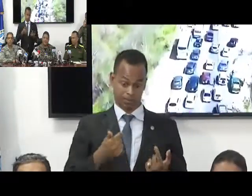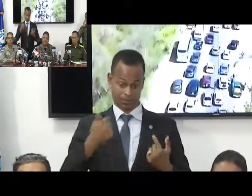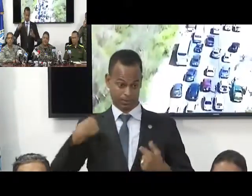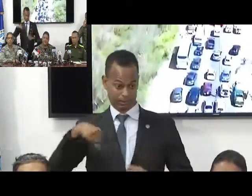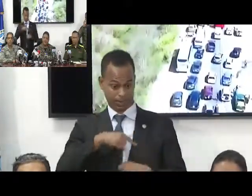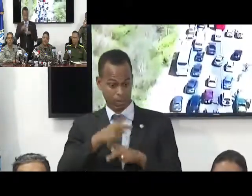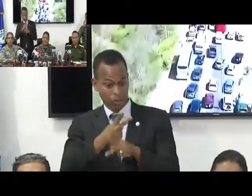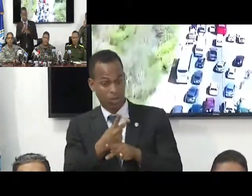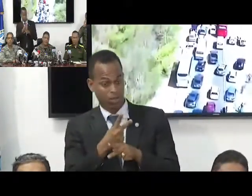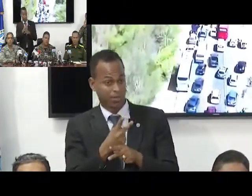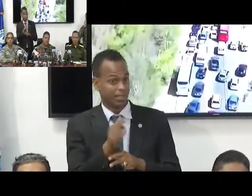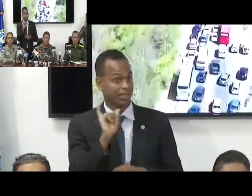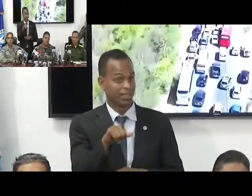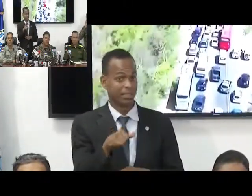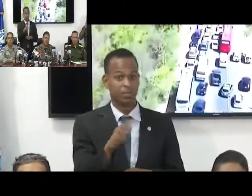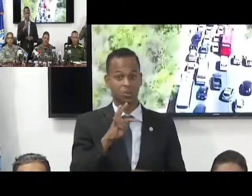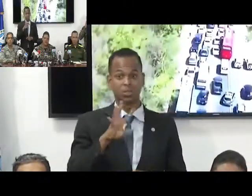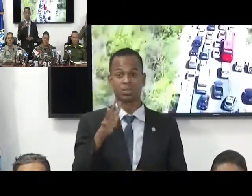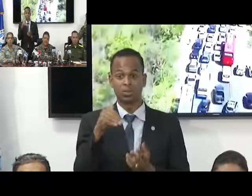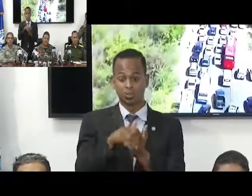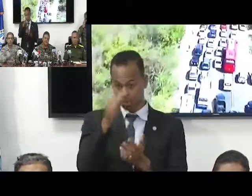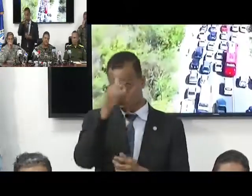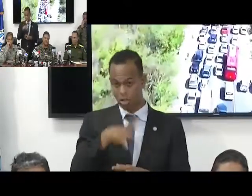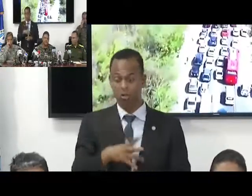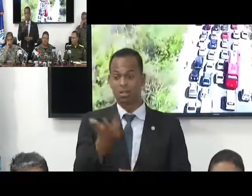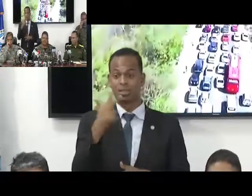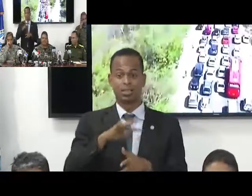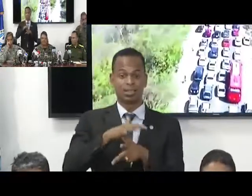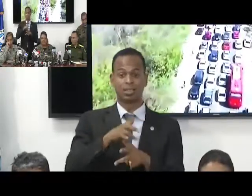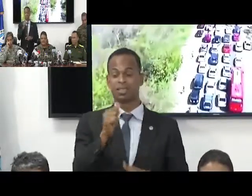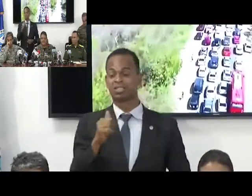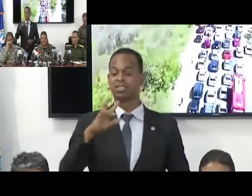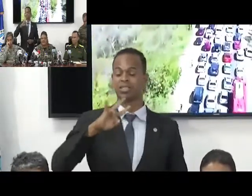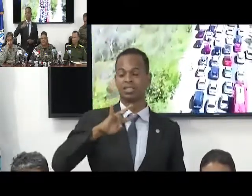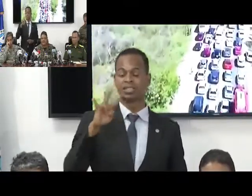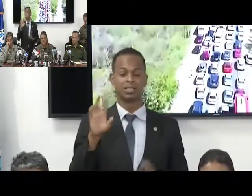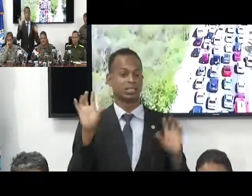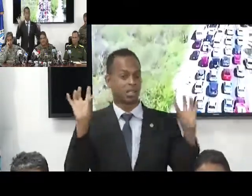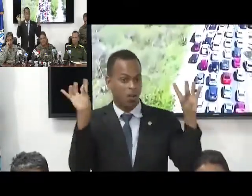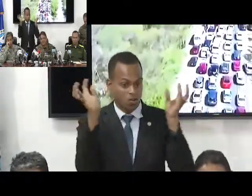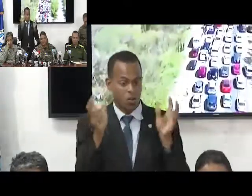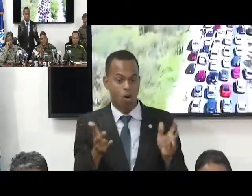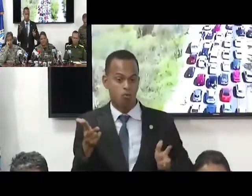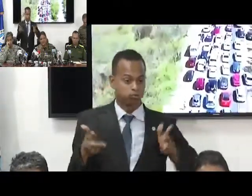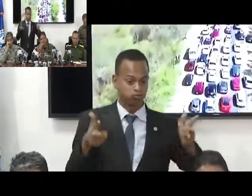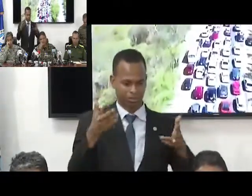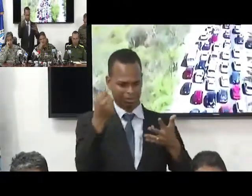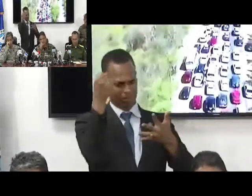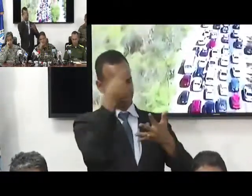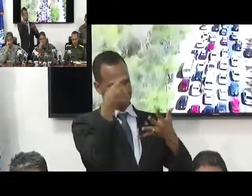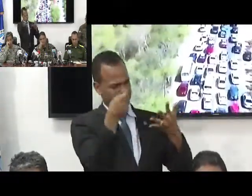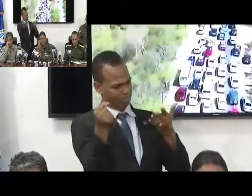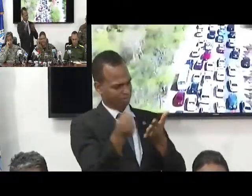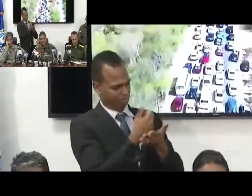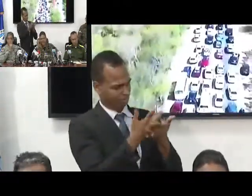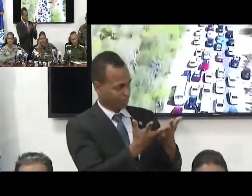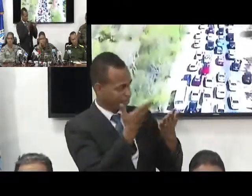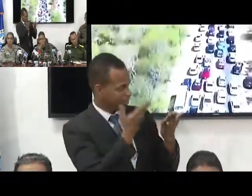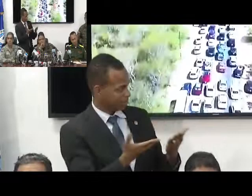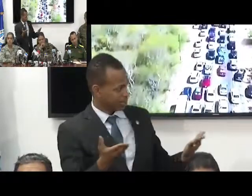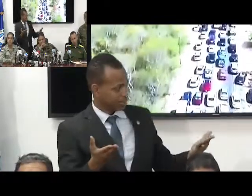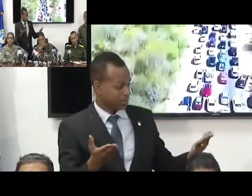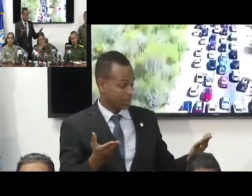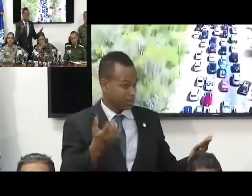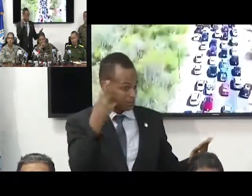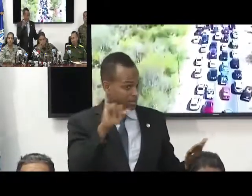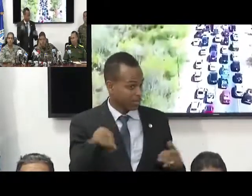que el Estado Dominicano tenga 45 mil hombres, 3 helicópteros, 167 ambulancias, un sinnúmero de equipamientos